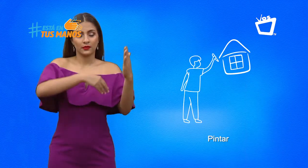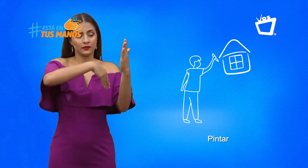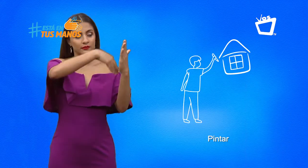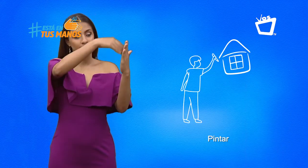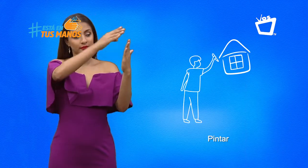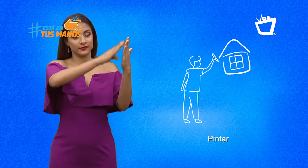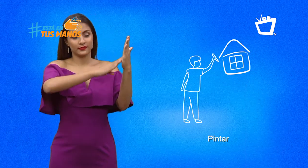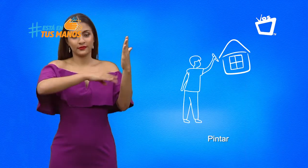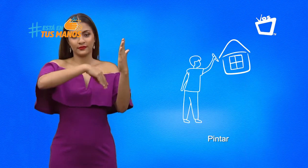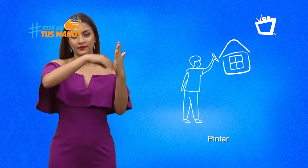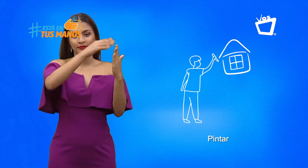pintar